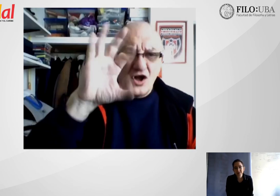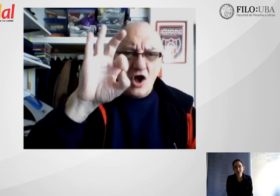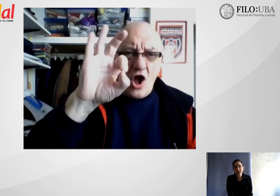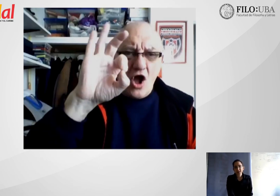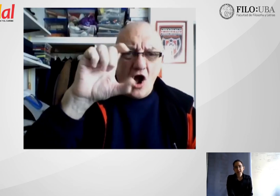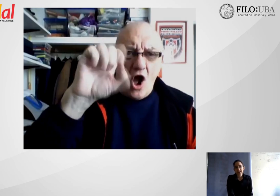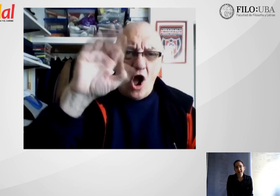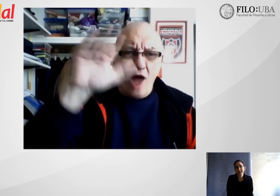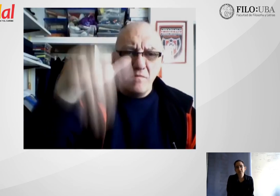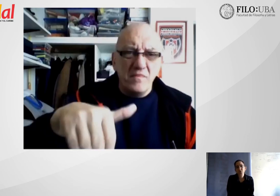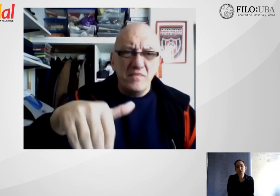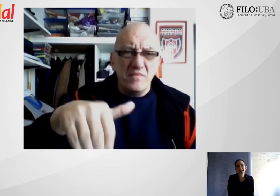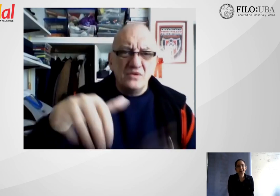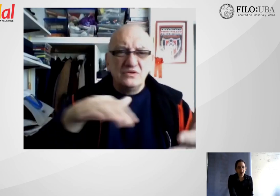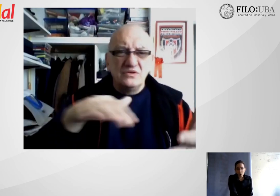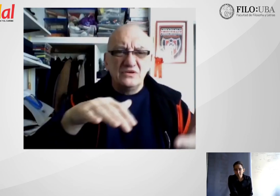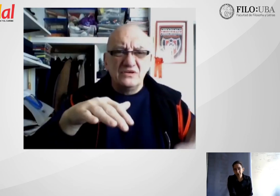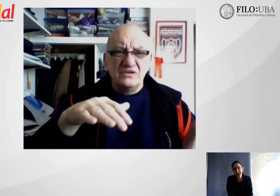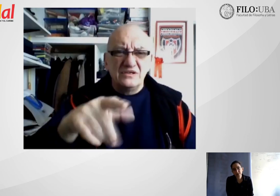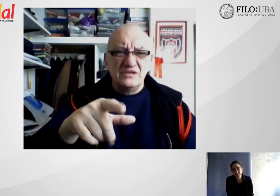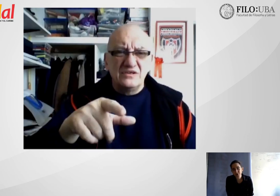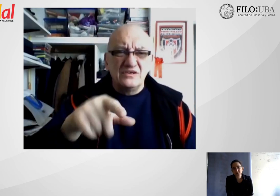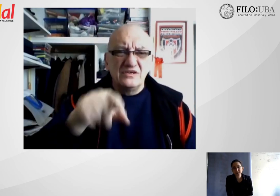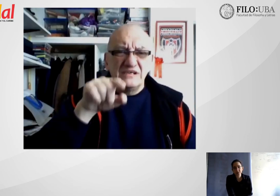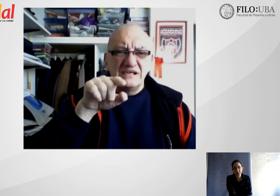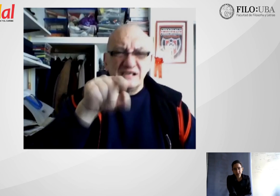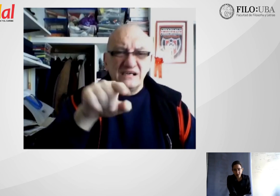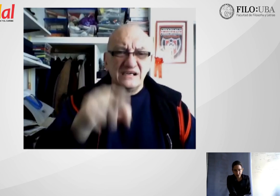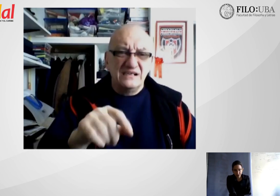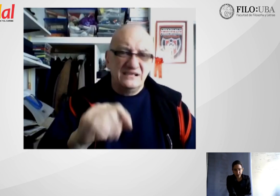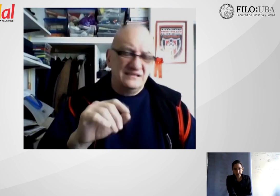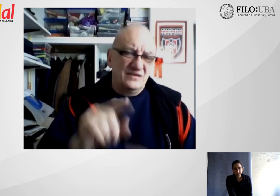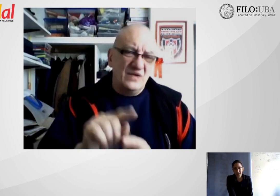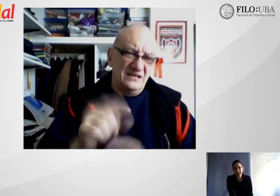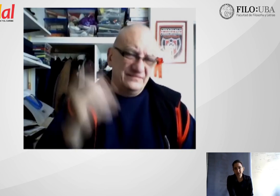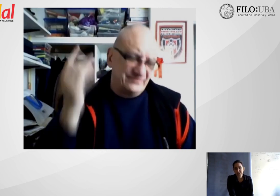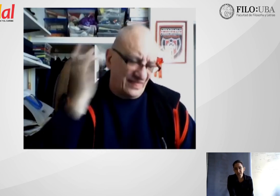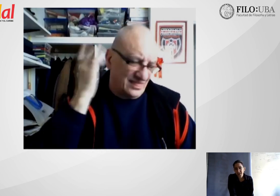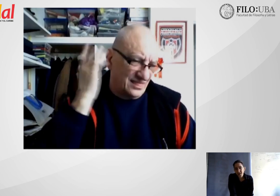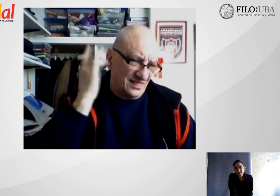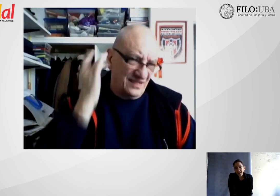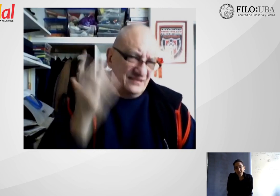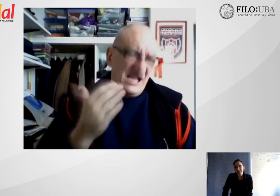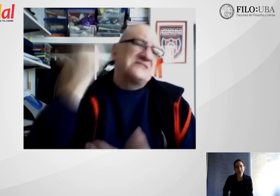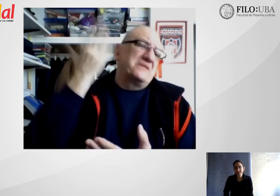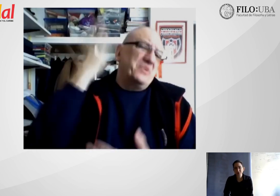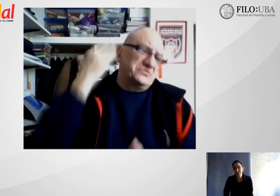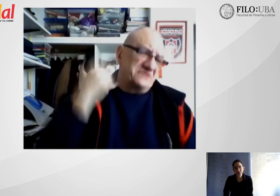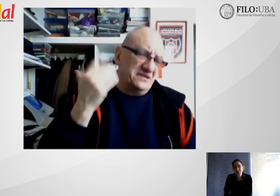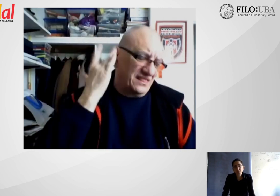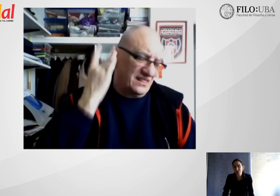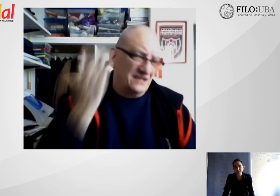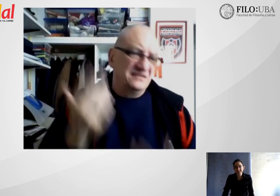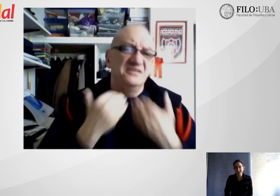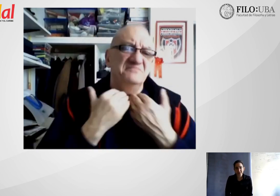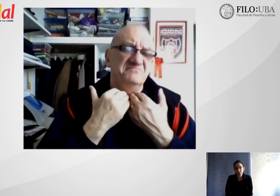lados, denunciamos al ENACOM, por ejemplo, sobre esta situación. Y la verdad es que no